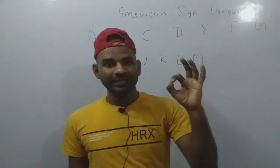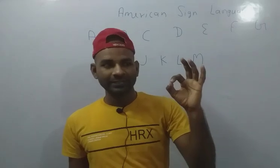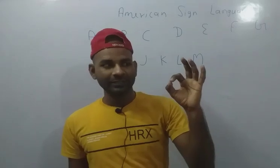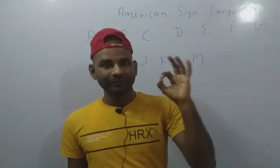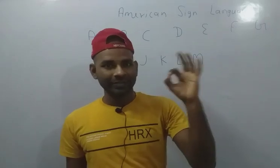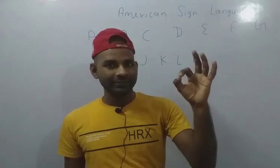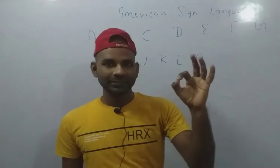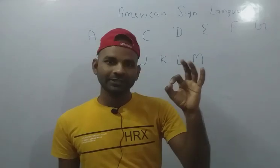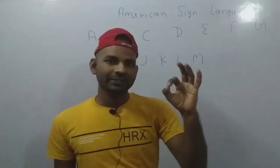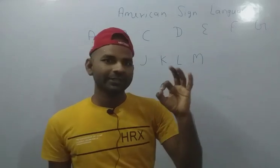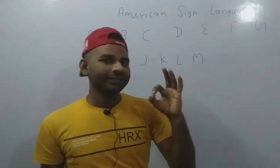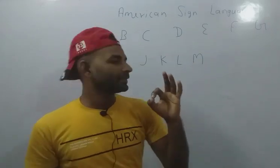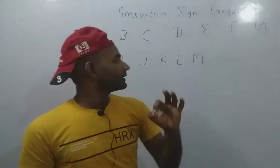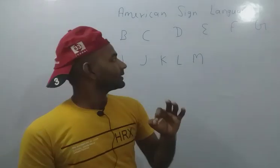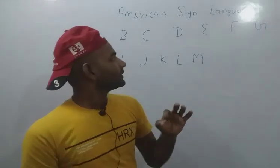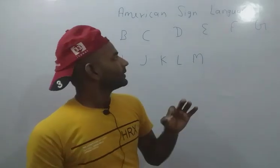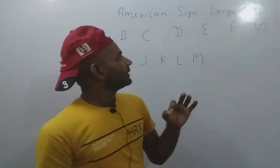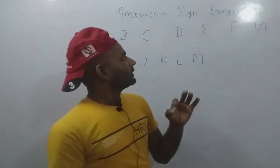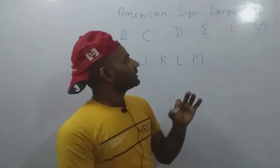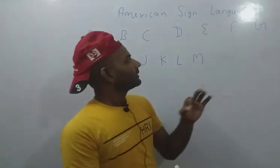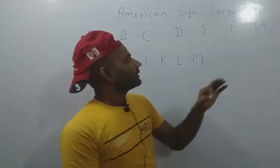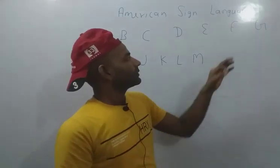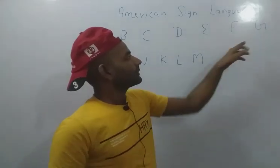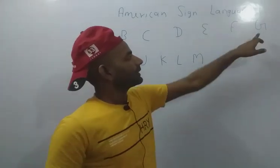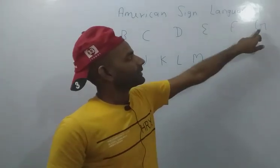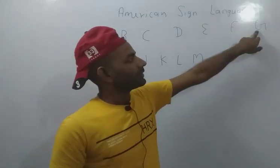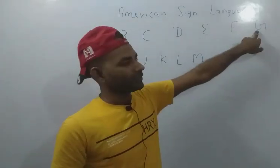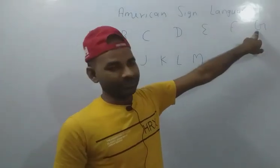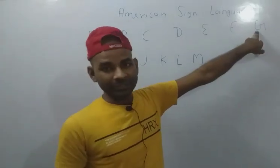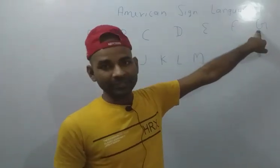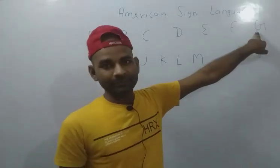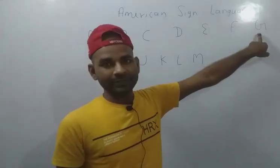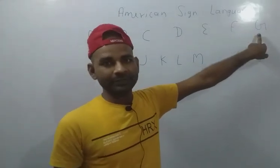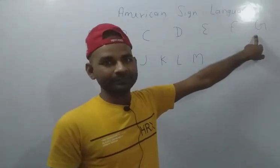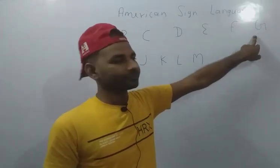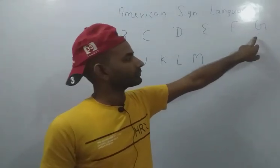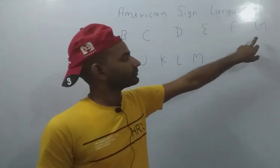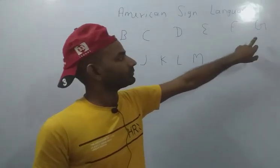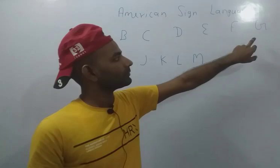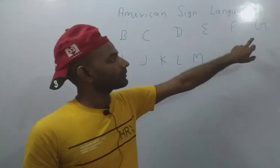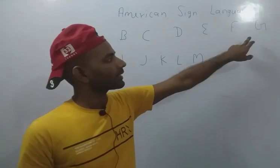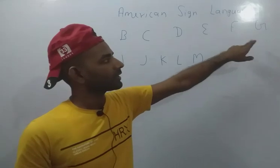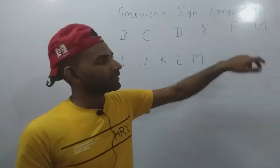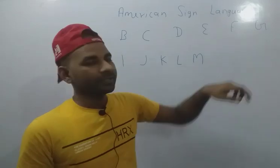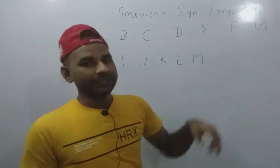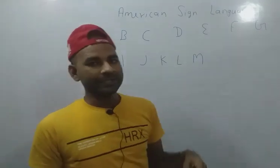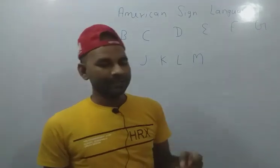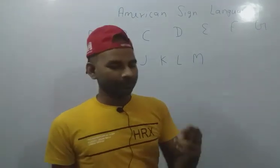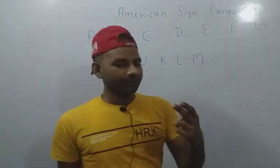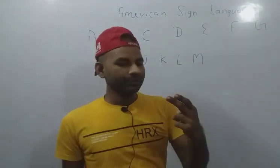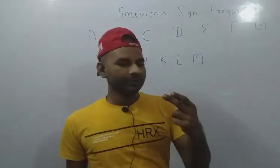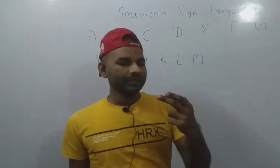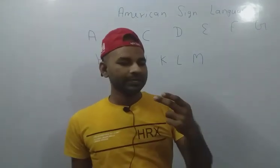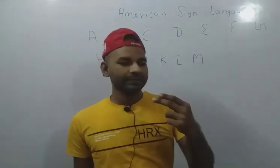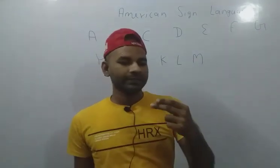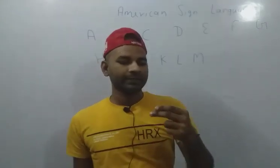FINE, फाइन, ठीक। और इसके बाद G का नंबर, इसलिए आपको ऐसे लिखिए,